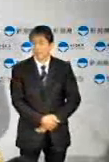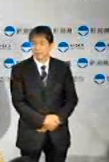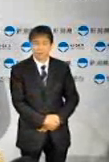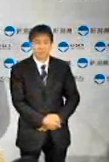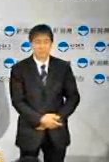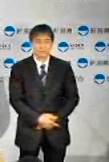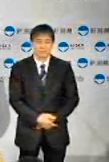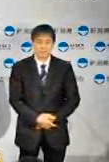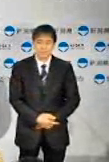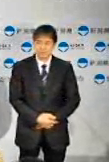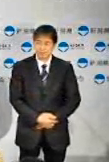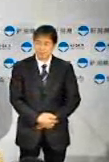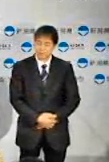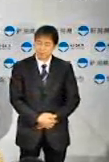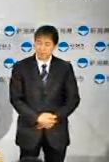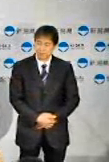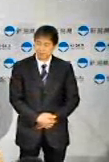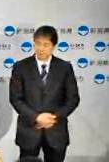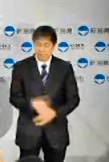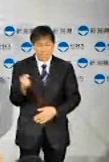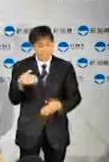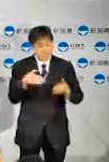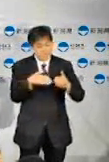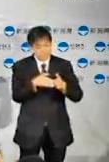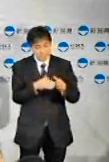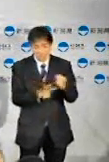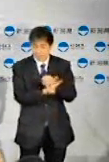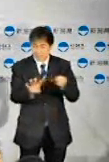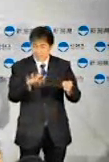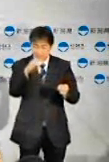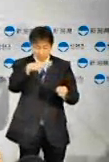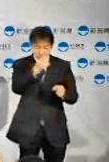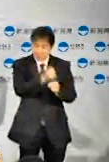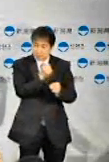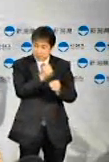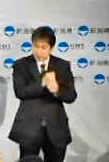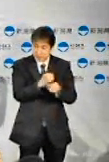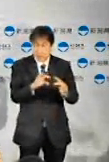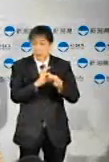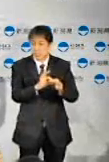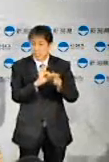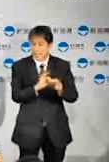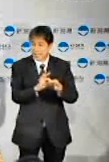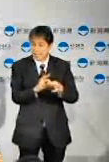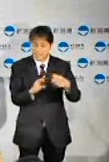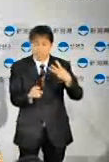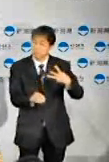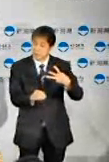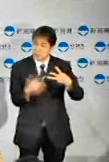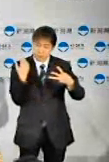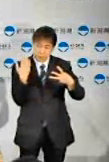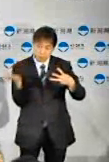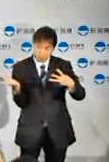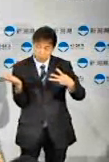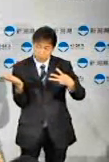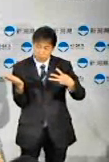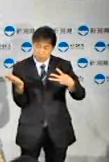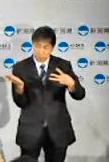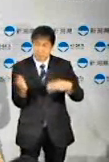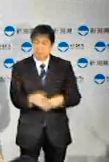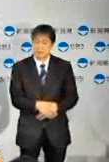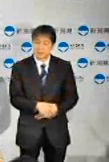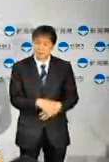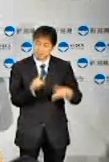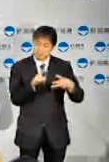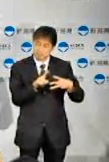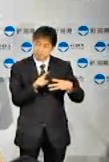はい、NHK さんです。柏崎刈羽原発に関して、3つお伺いします。まずですね、あの先ほどあのお話にな